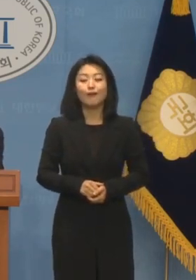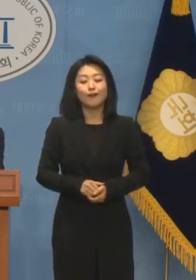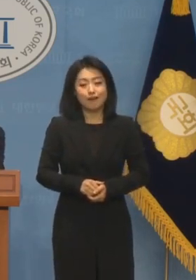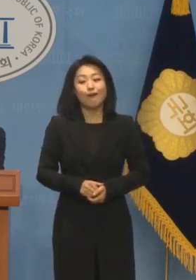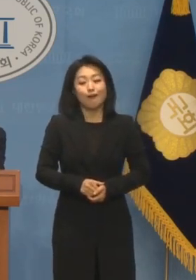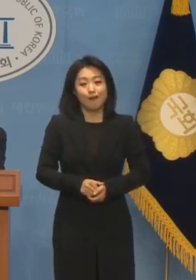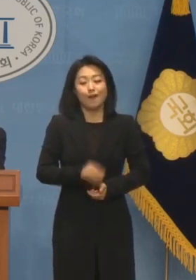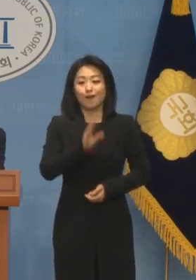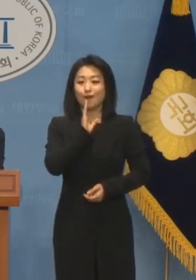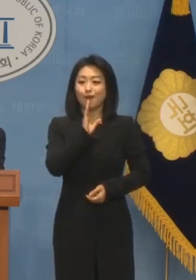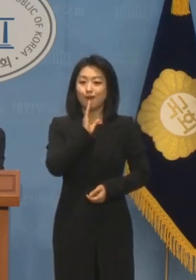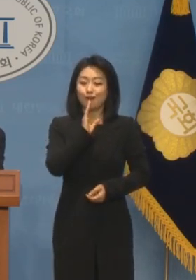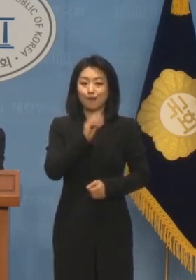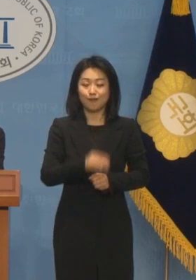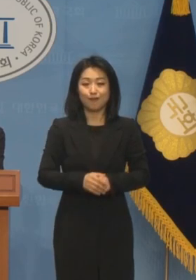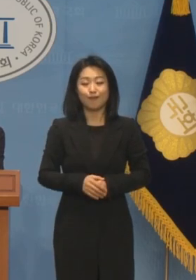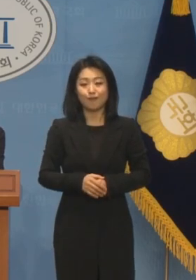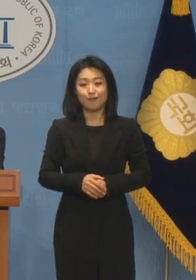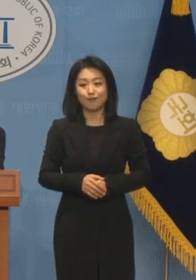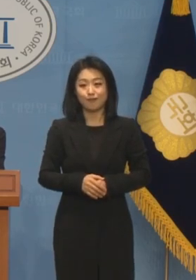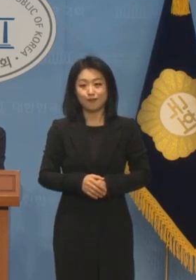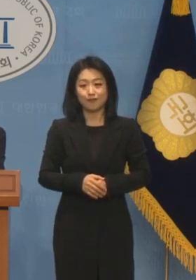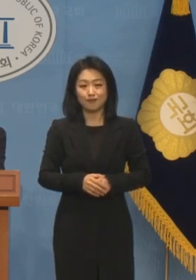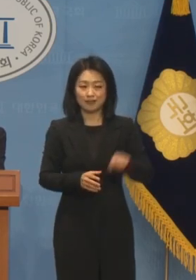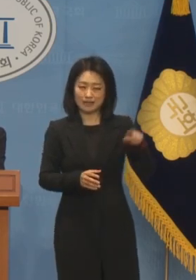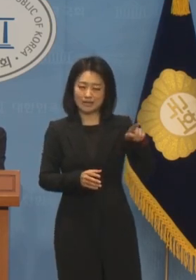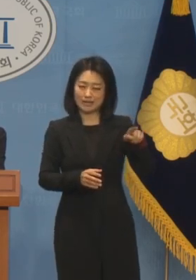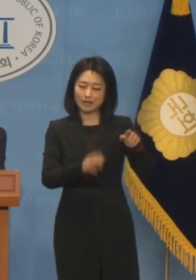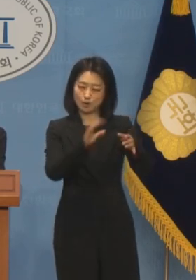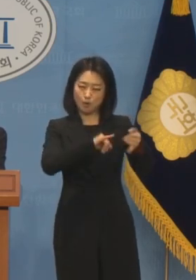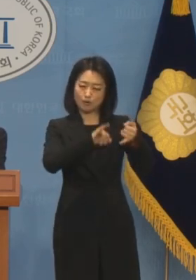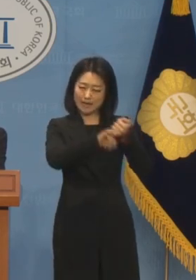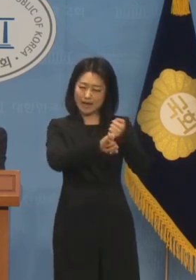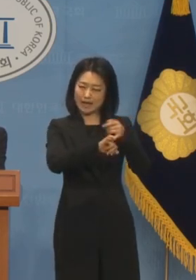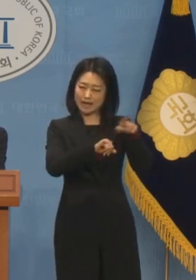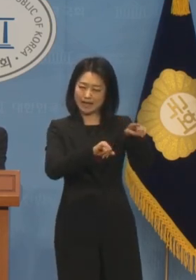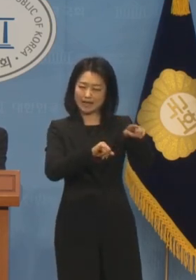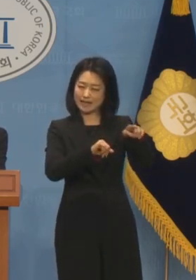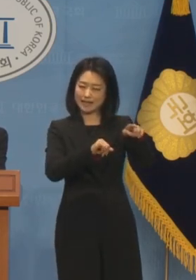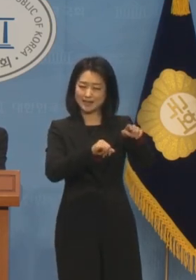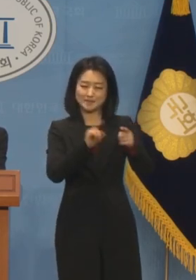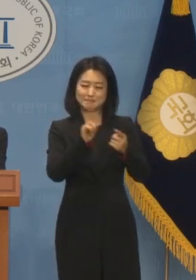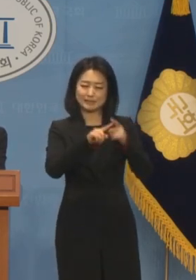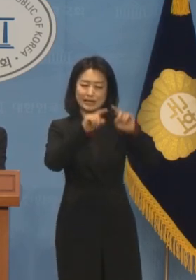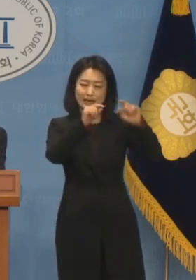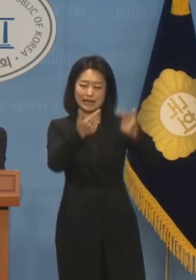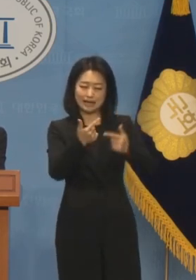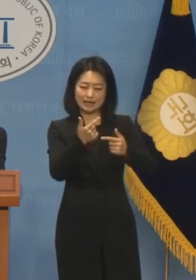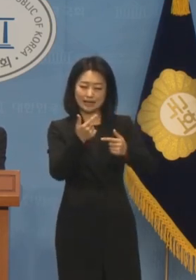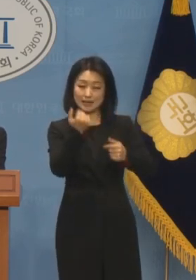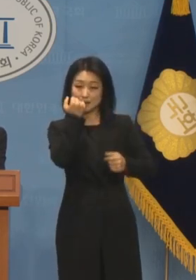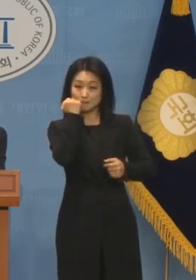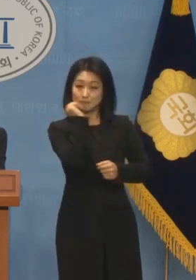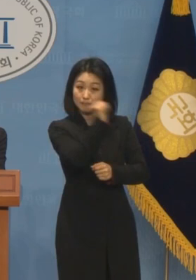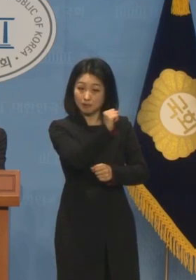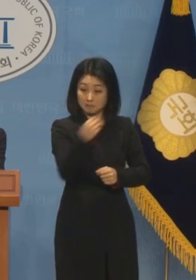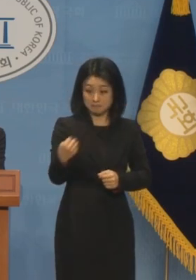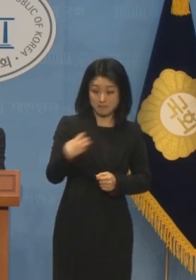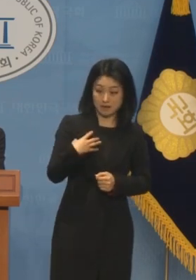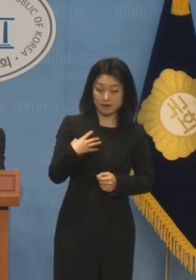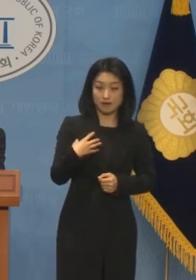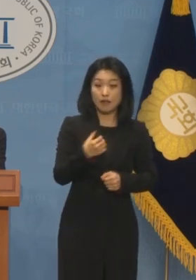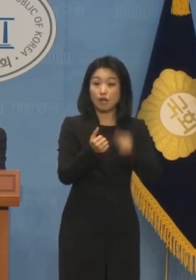이에 어떤 타 후보는 실현할 수 있는 공약이냐 하며 현실성에 의문을 제기했으나